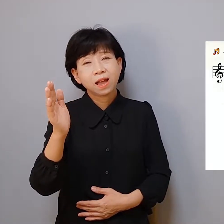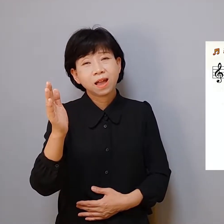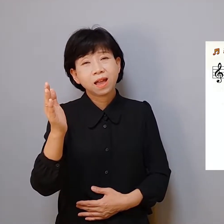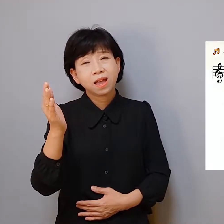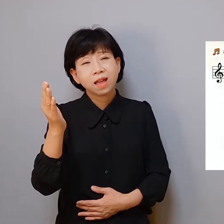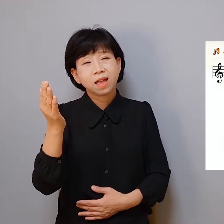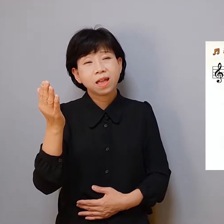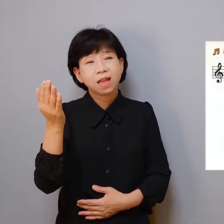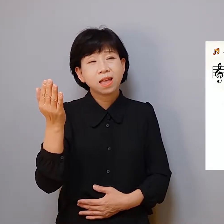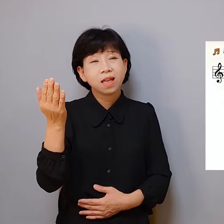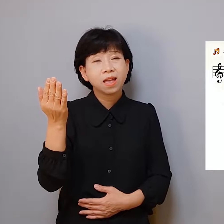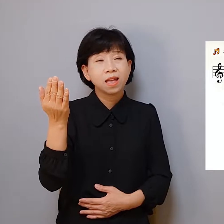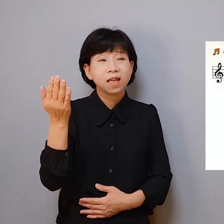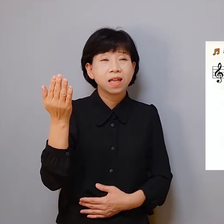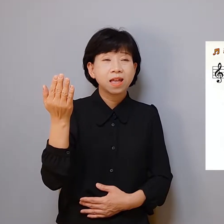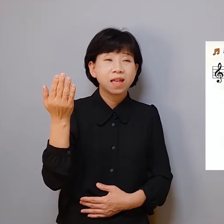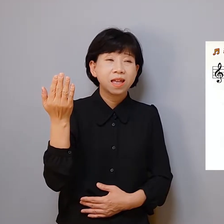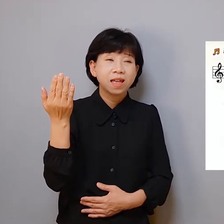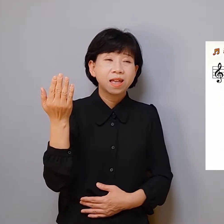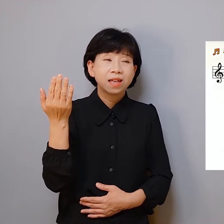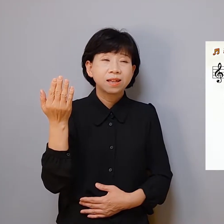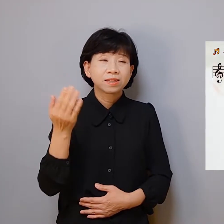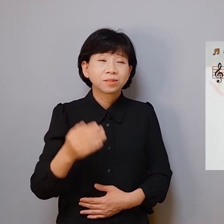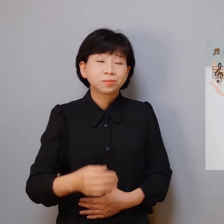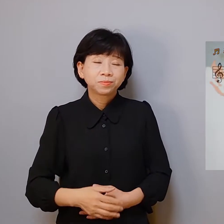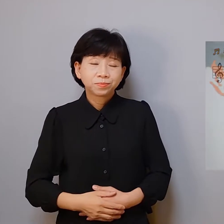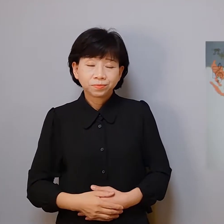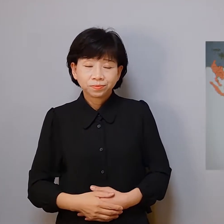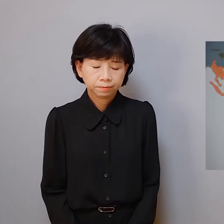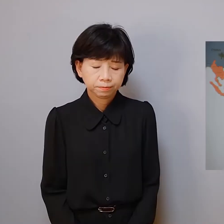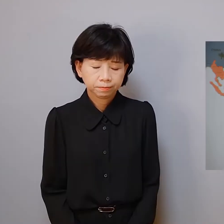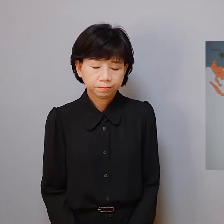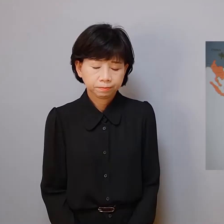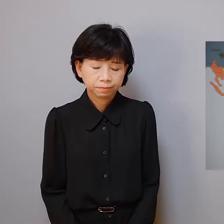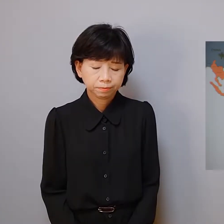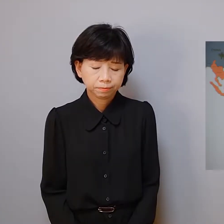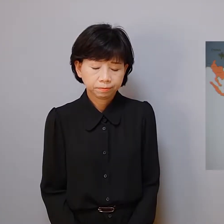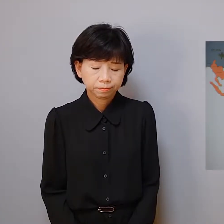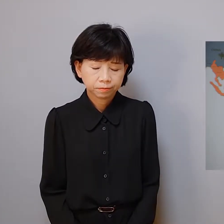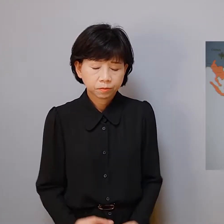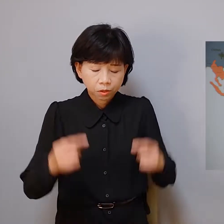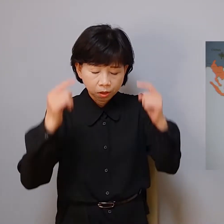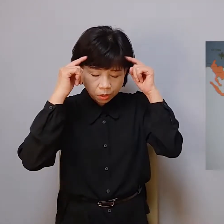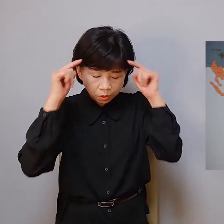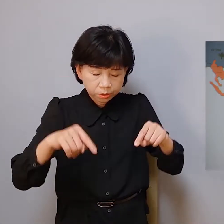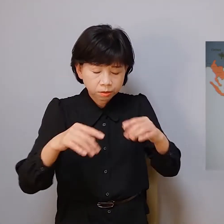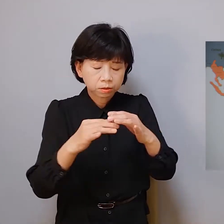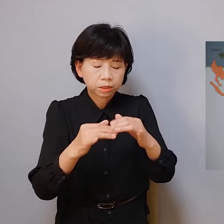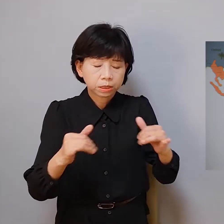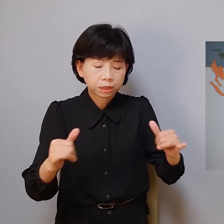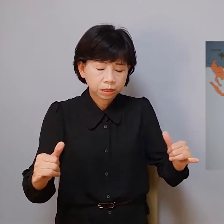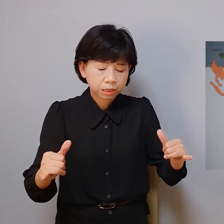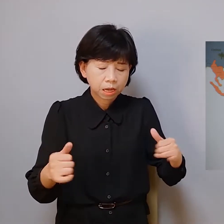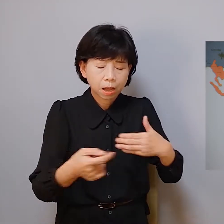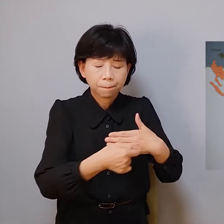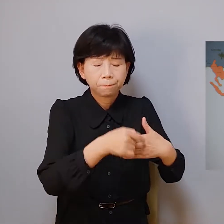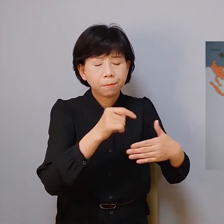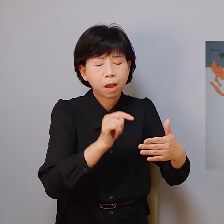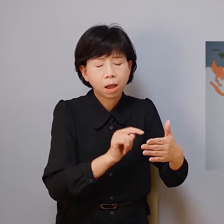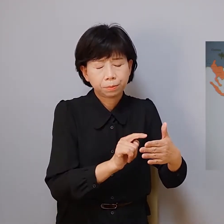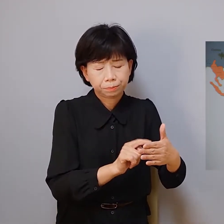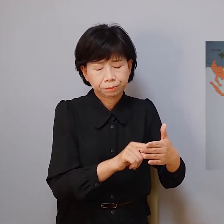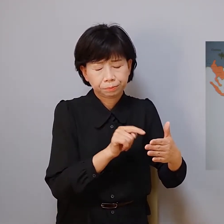됩니다. 어리석은 자는 그의